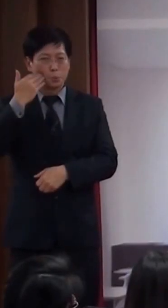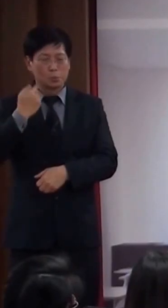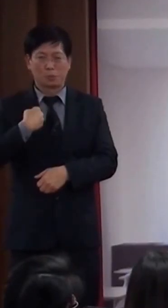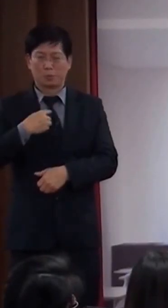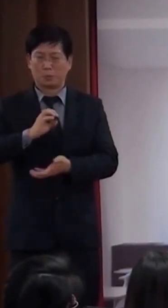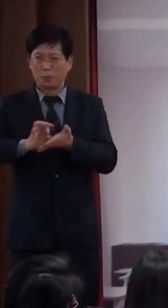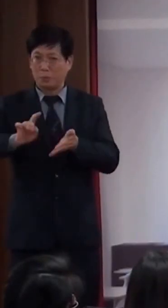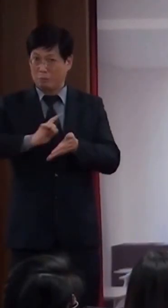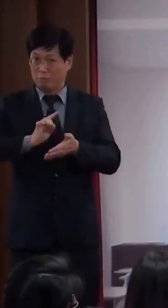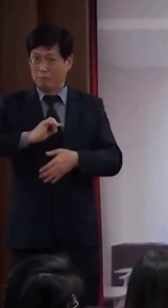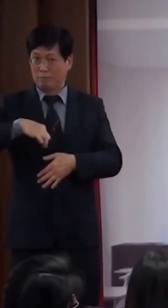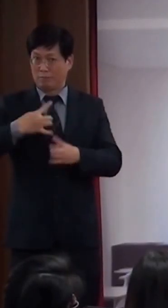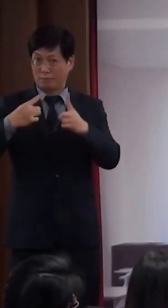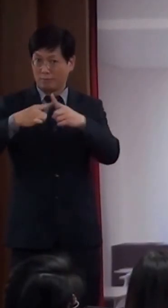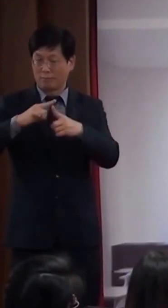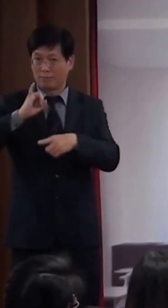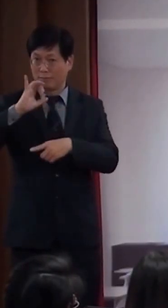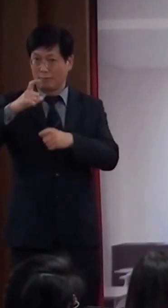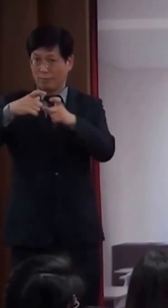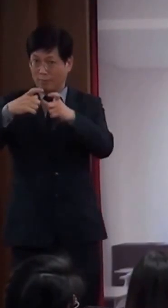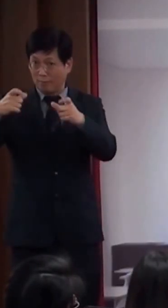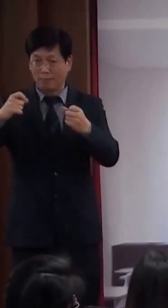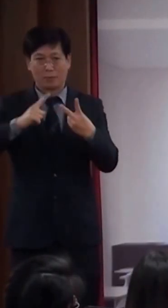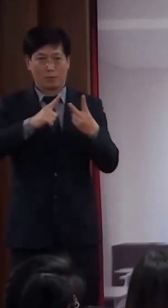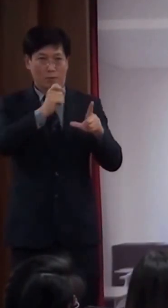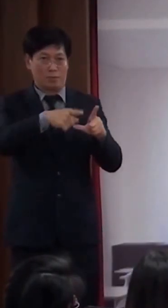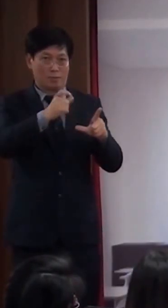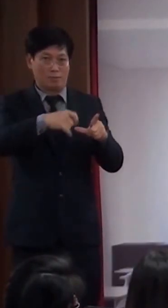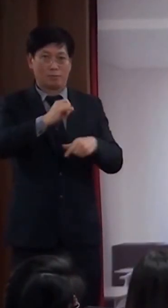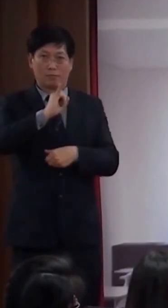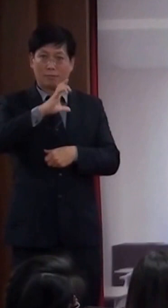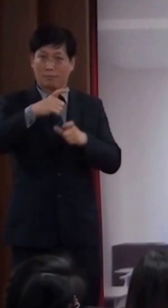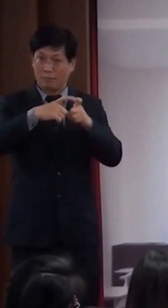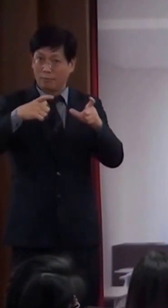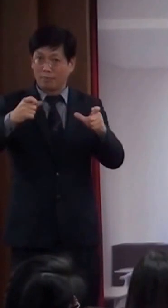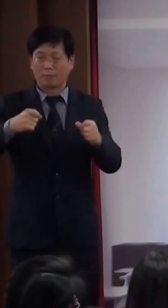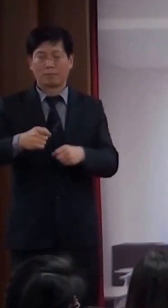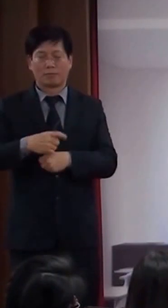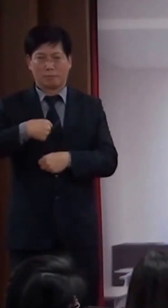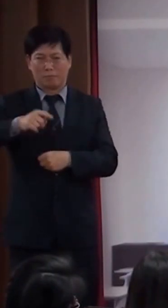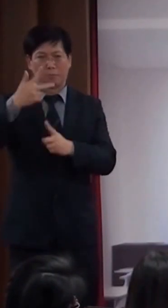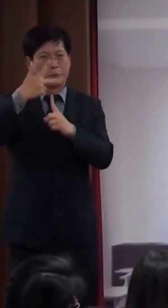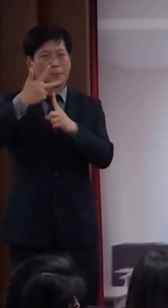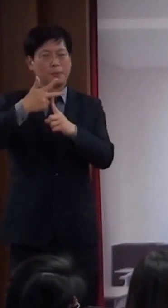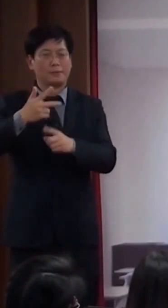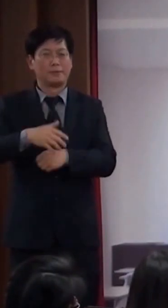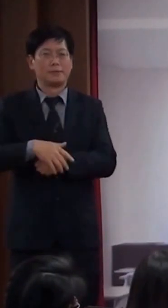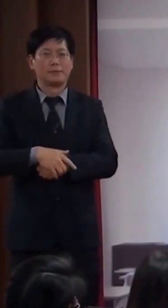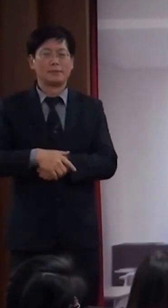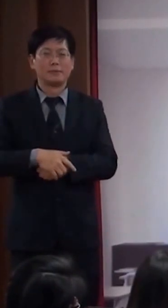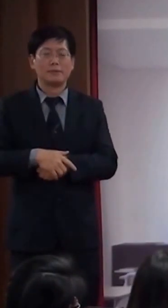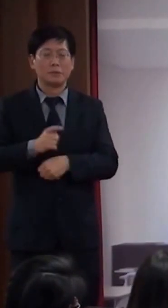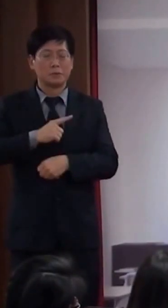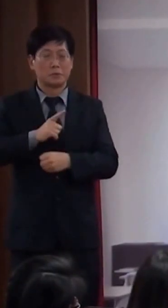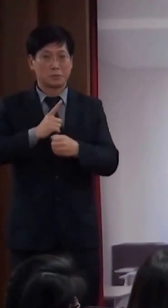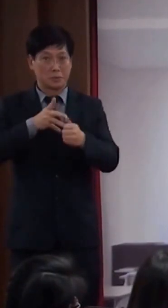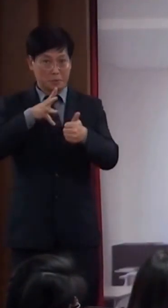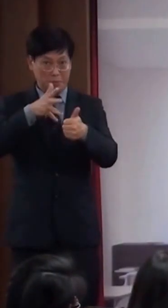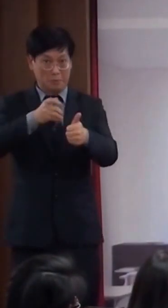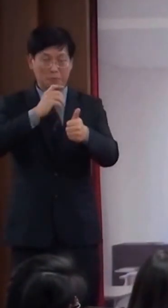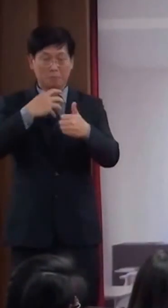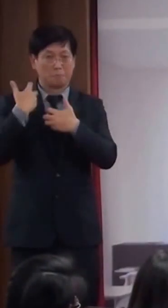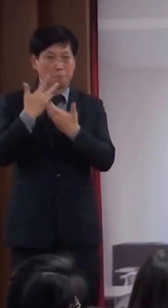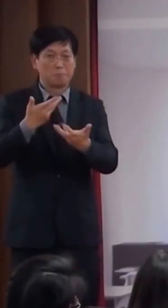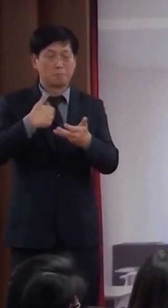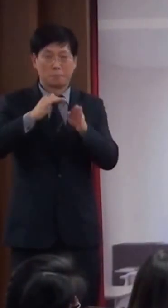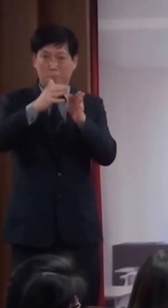自然人凭证或者是工商凭证，到便利超商的这个资讯多媒